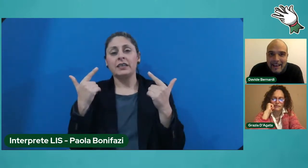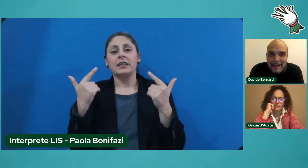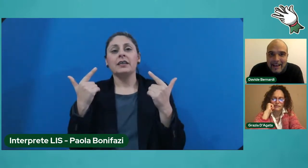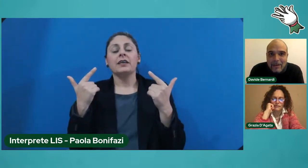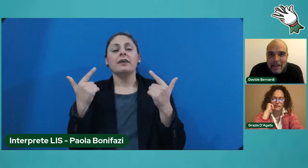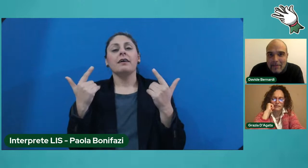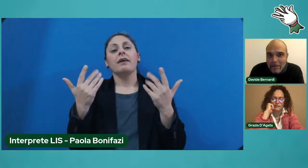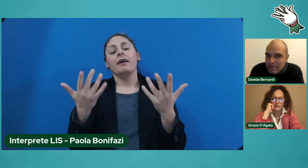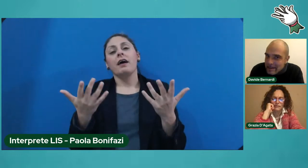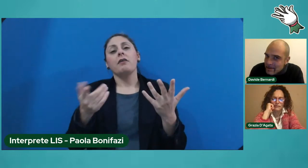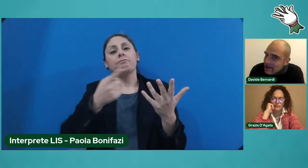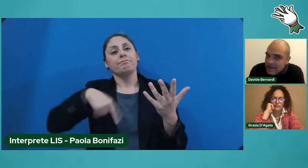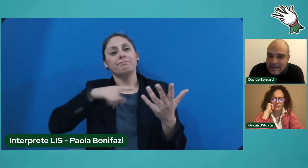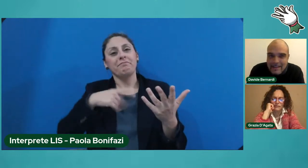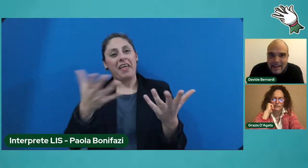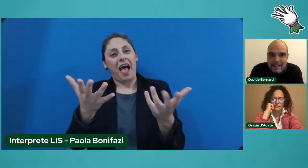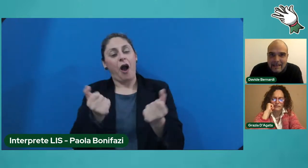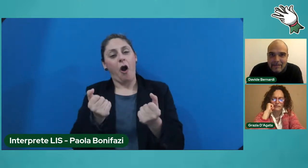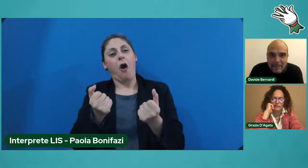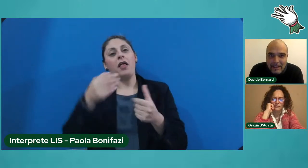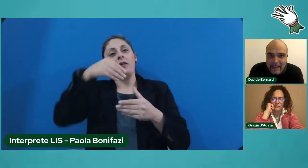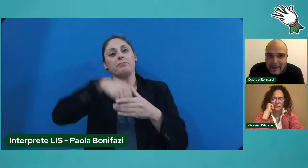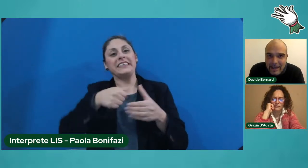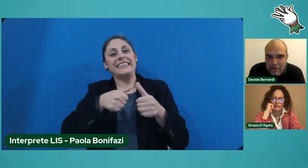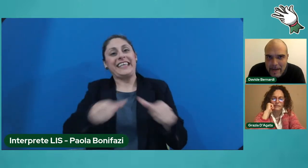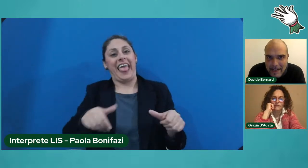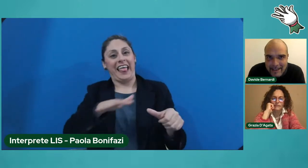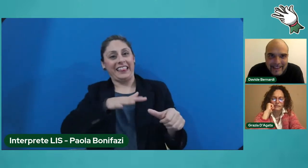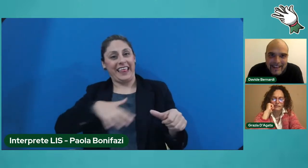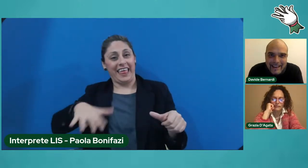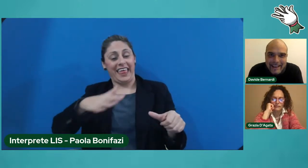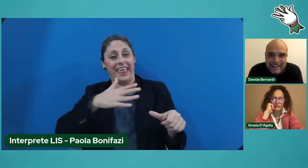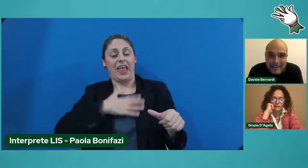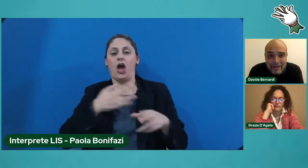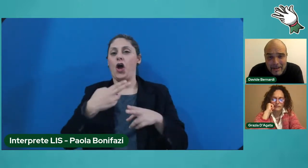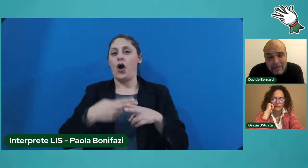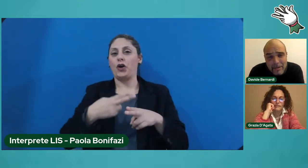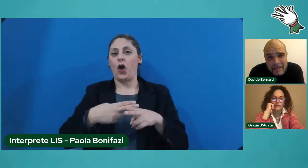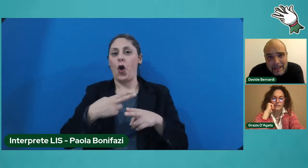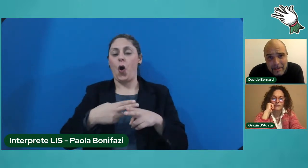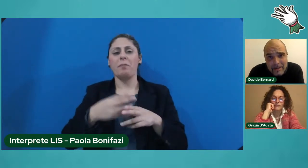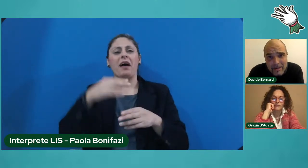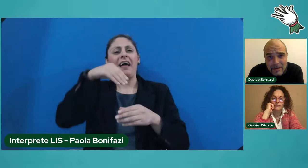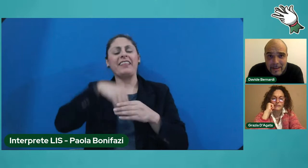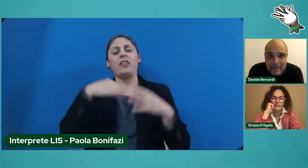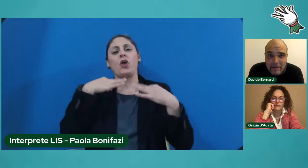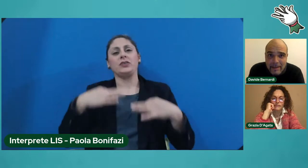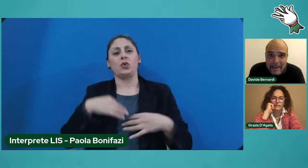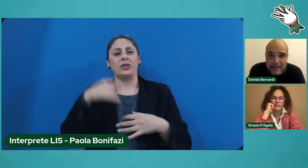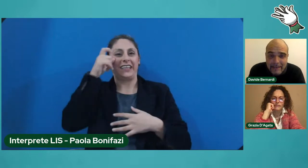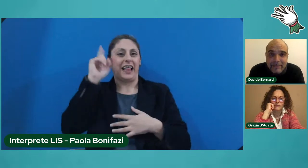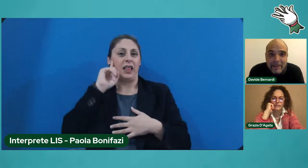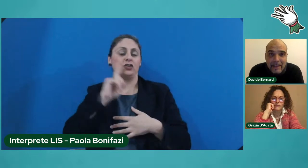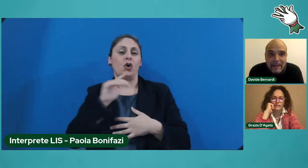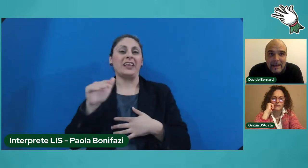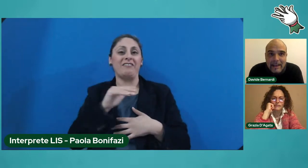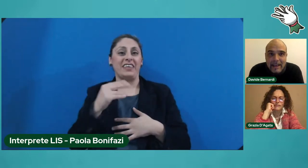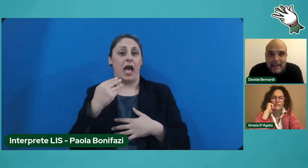e li accogliamo presso la nostra sede, che è romana, che è dentro l'Istituto Statale per Sordi di Viano Mentana.